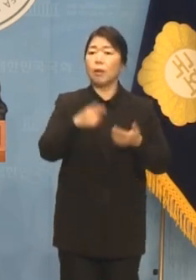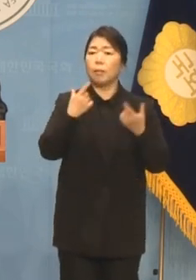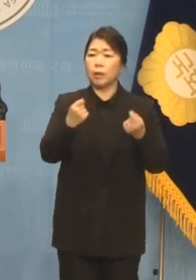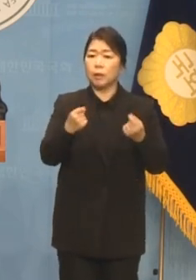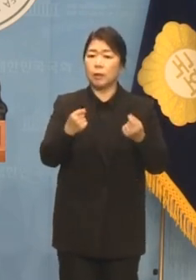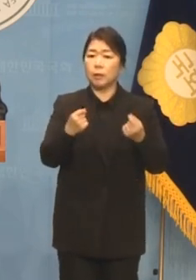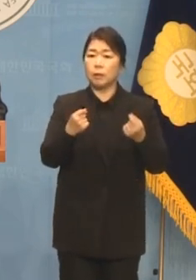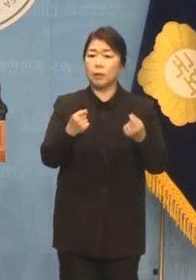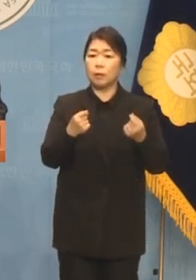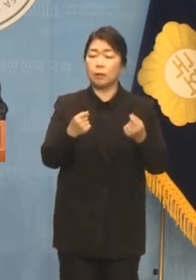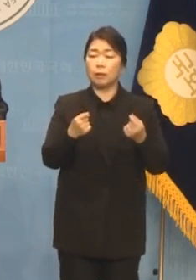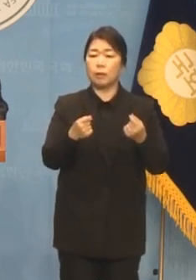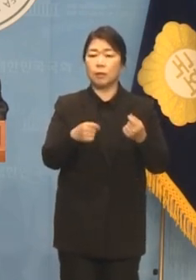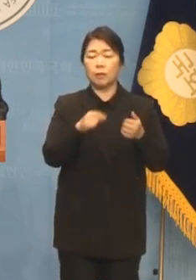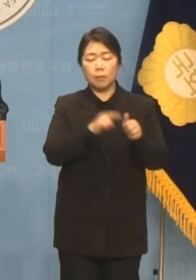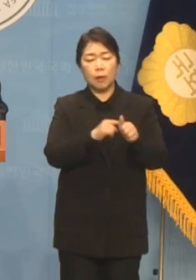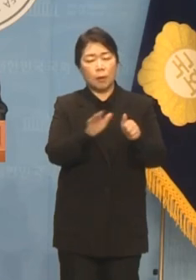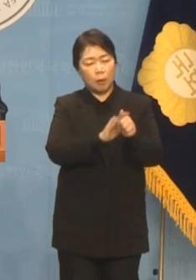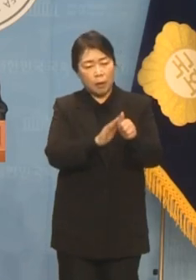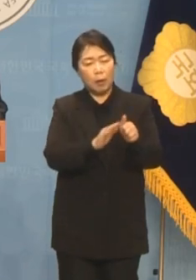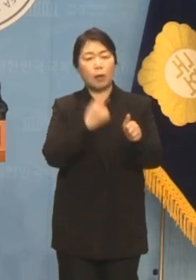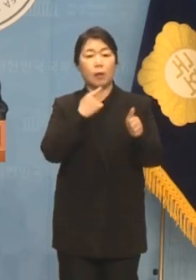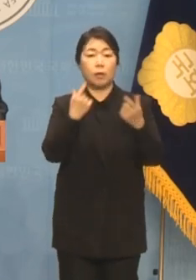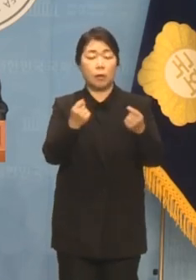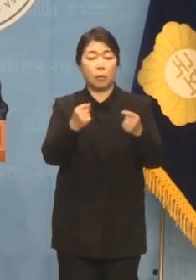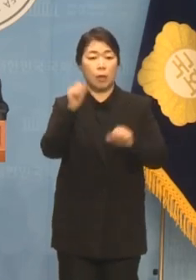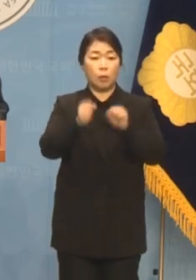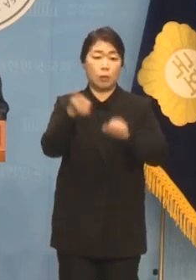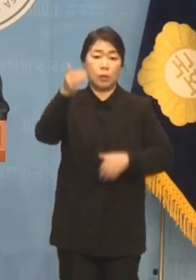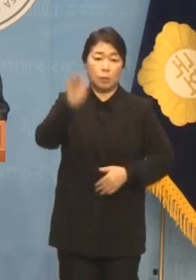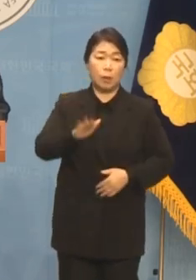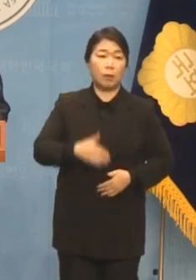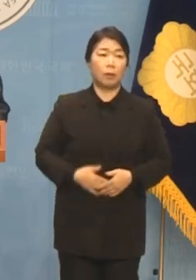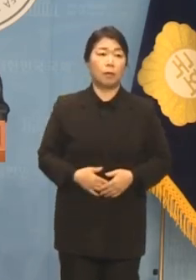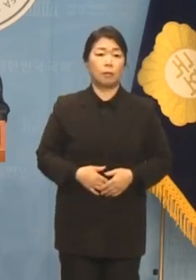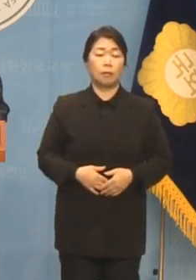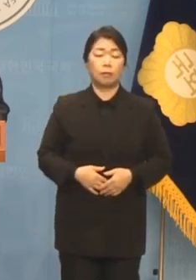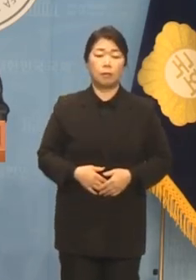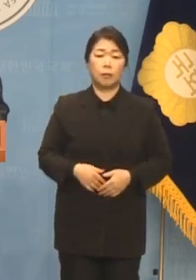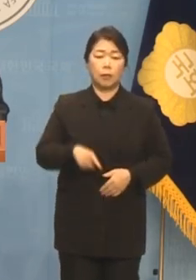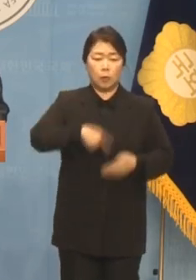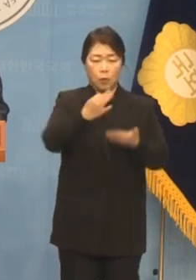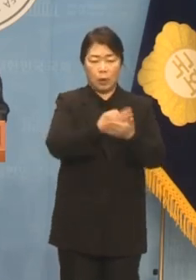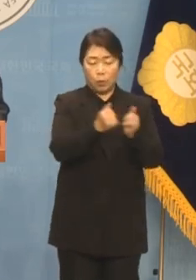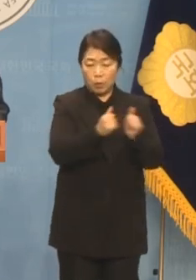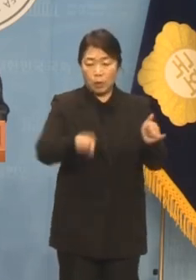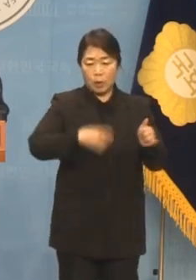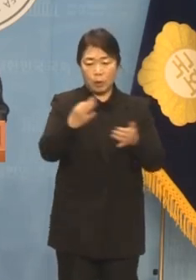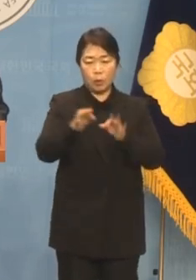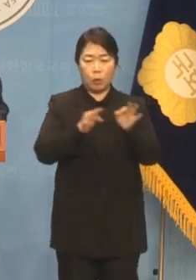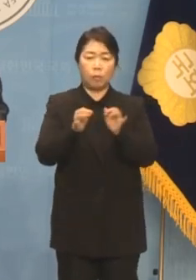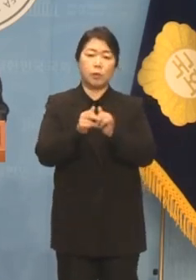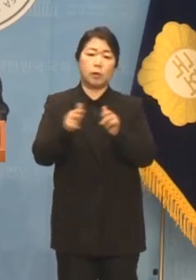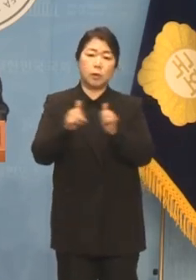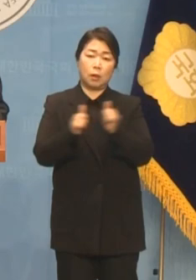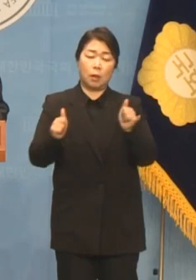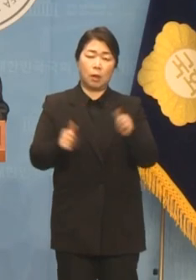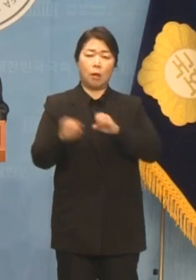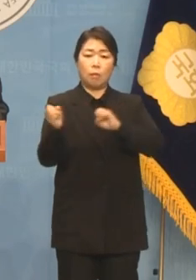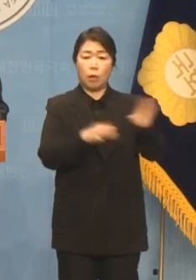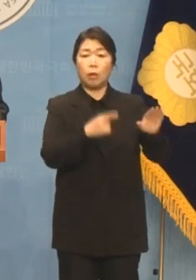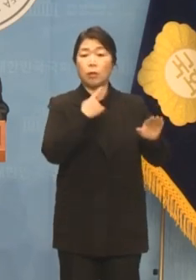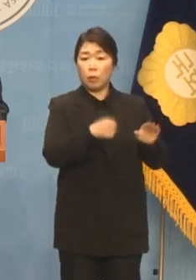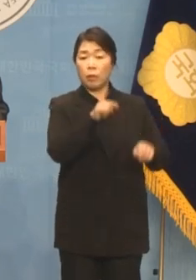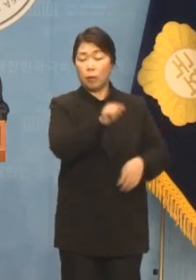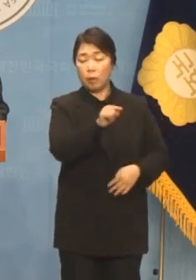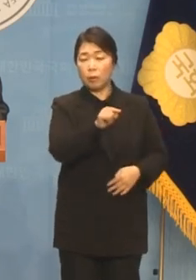로맨티 리스트가처럼 행사하지만 그동안 소상공인 자영업자들을 내팽겨진 행태를